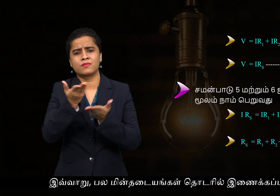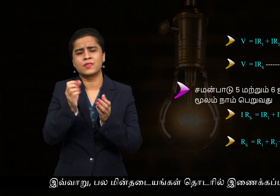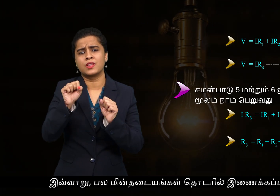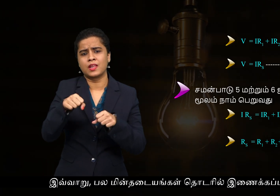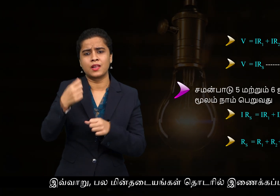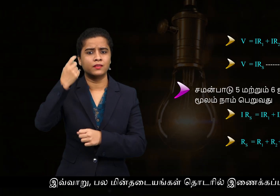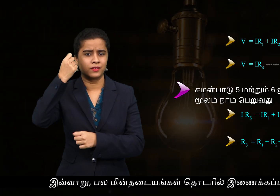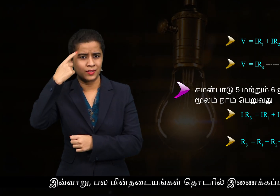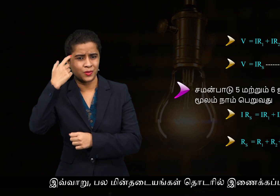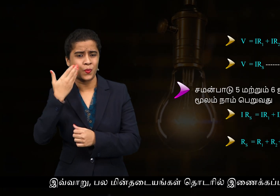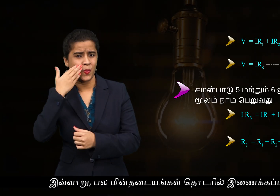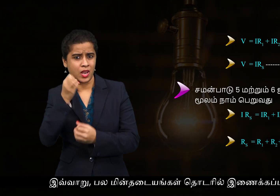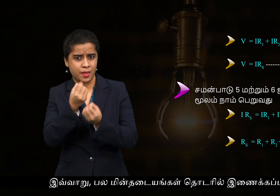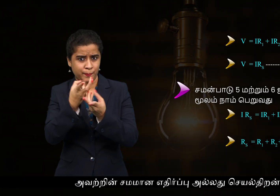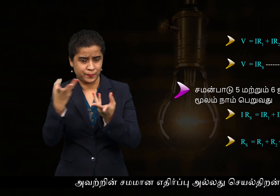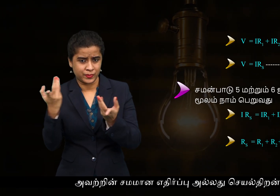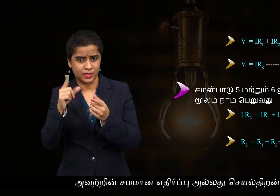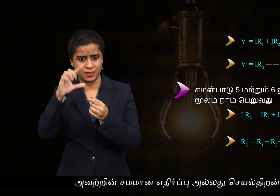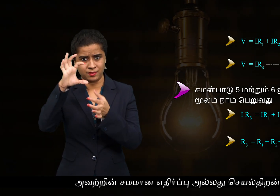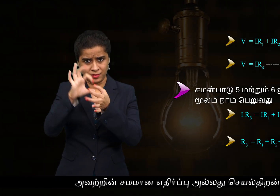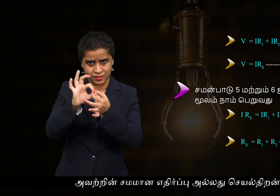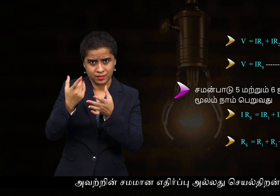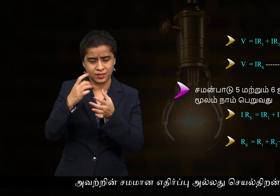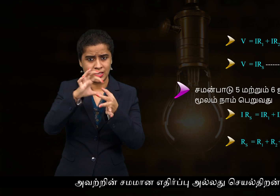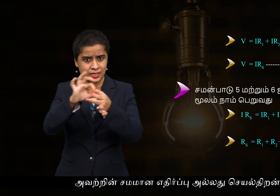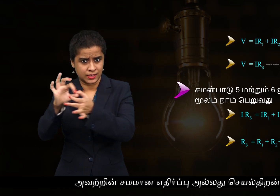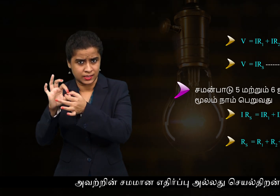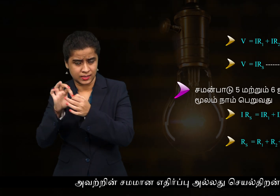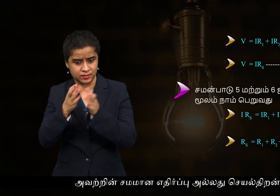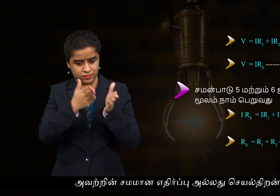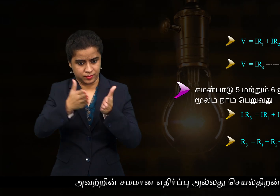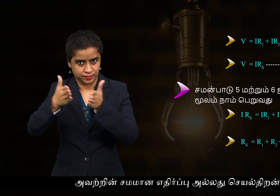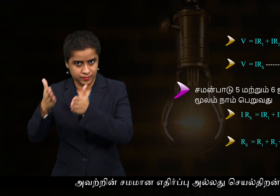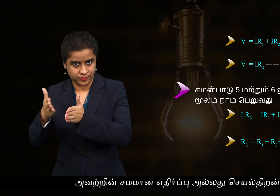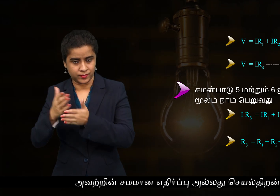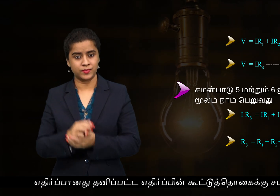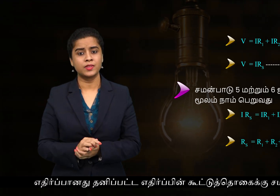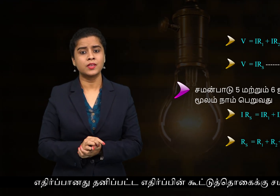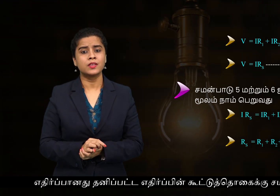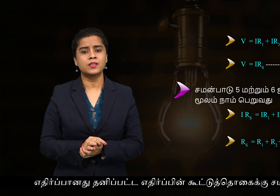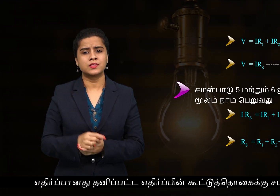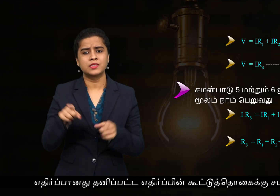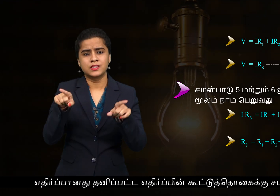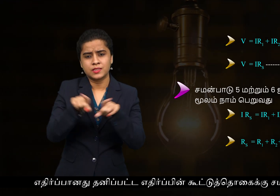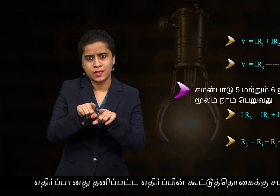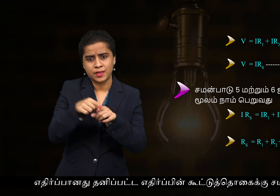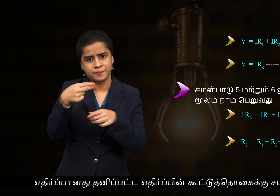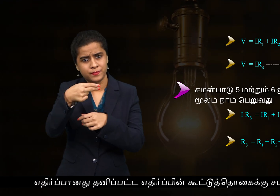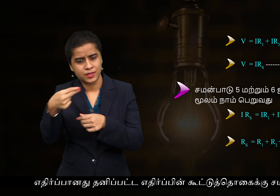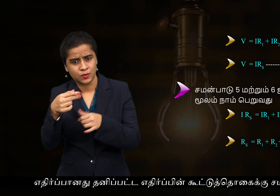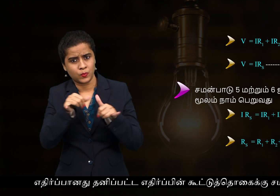மின்தடையங்கள் தொடரில் இணைக்கப்படும்போது அவற்றின் சமமான மின்தடை அல்லது செயல்திறன் மிக்க மின்தடை